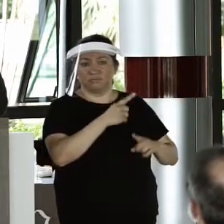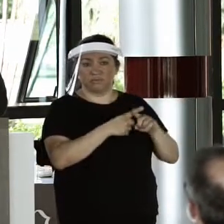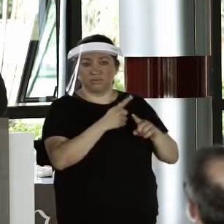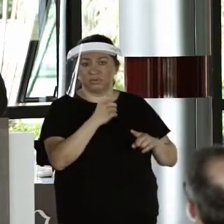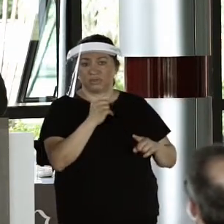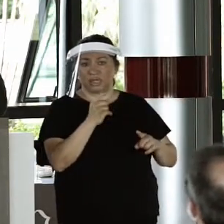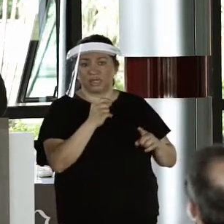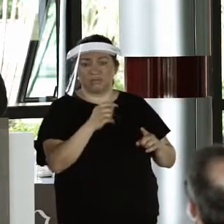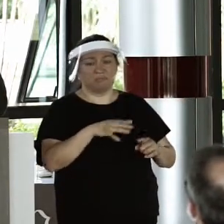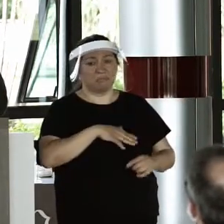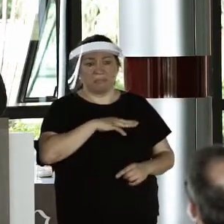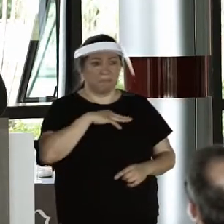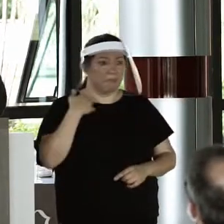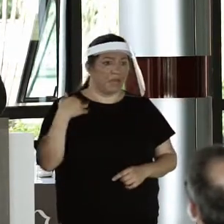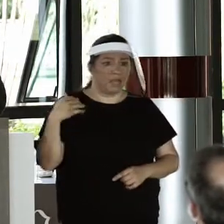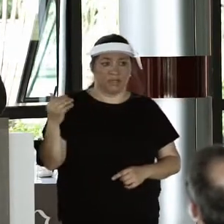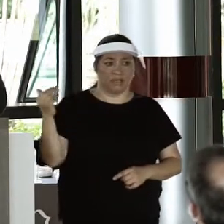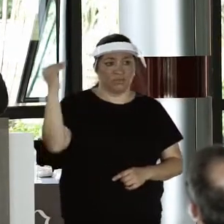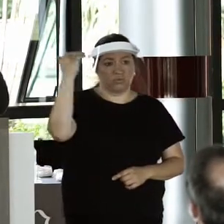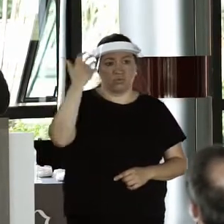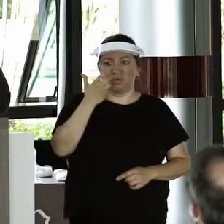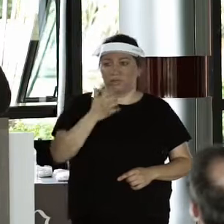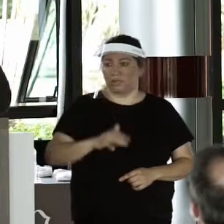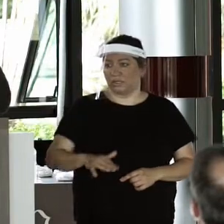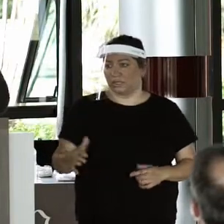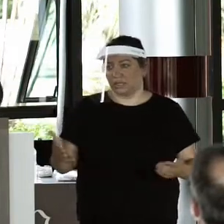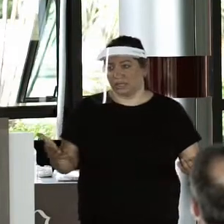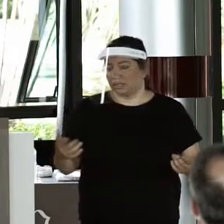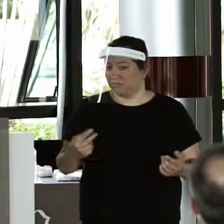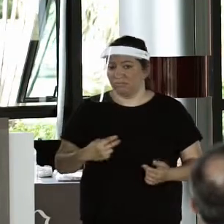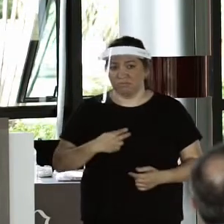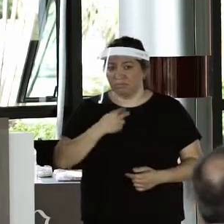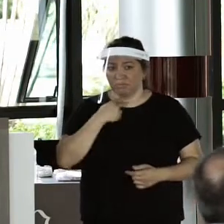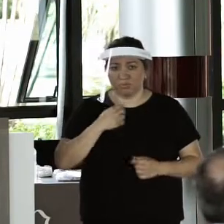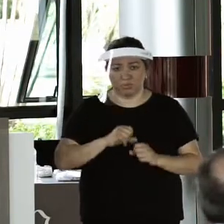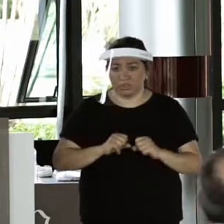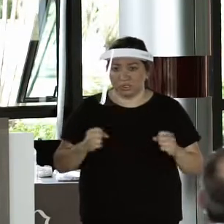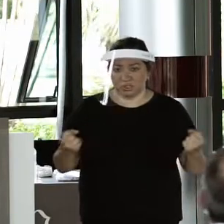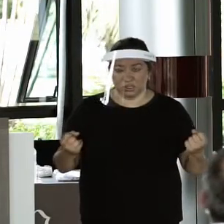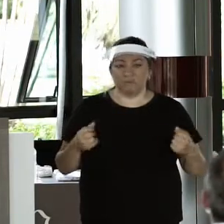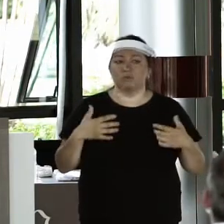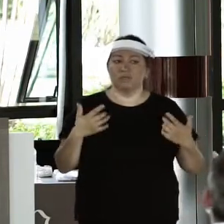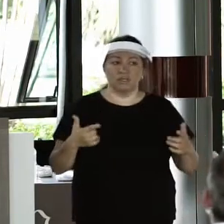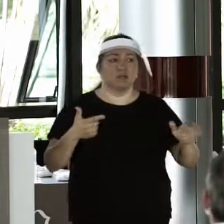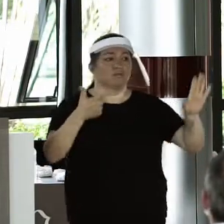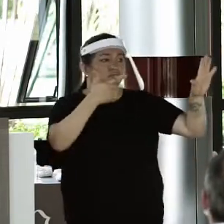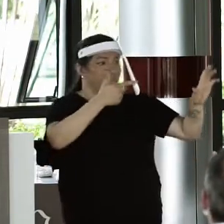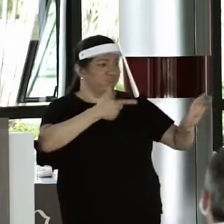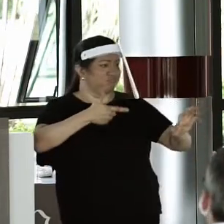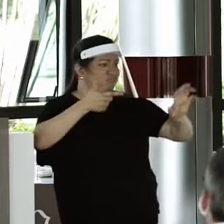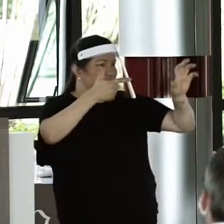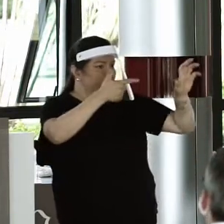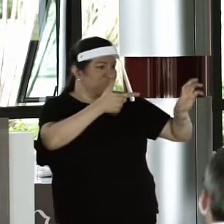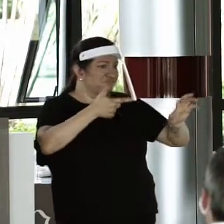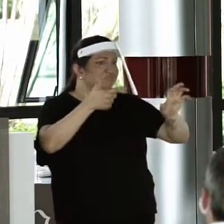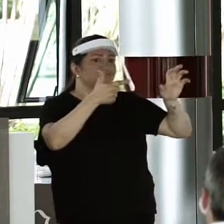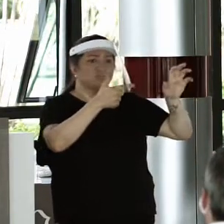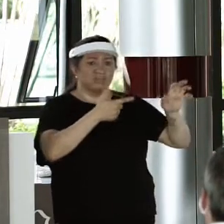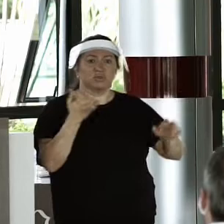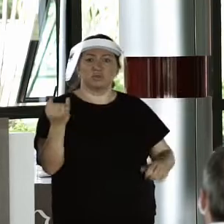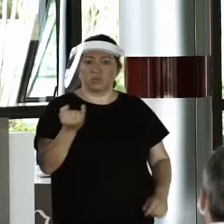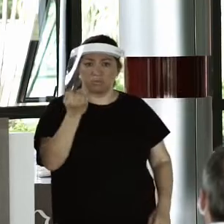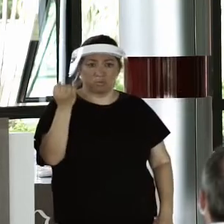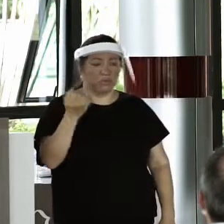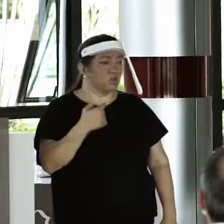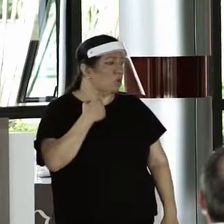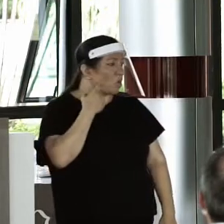criança, gente. Tá? Não tem como. Então, a termografia é uma ferramenta muito importante para a gente. Olha o